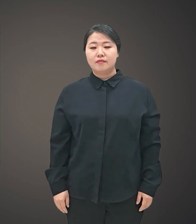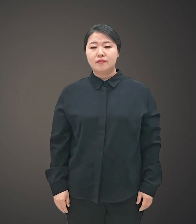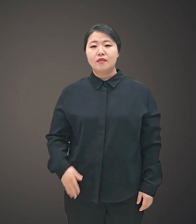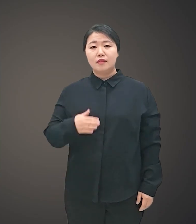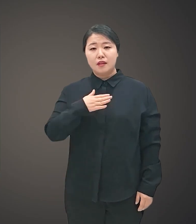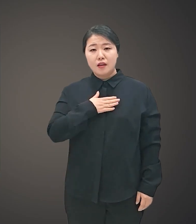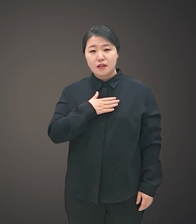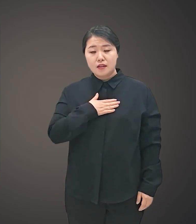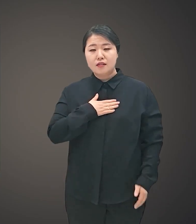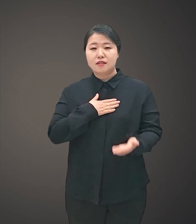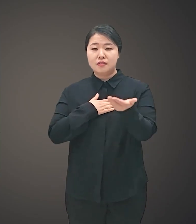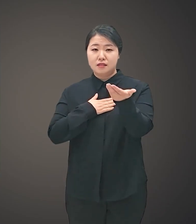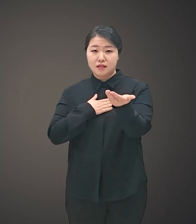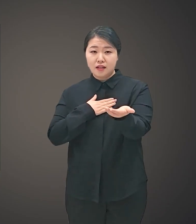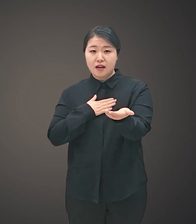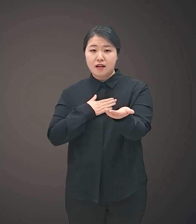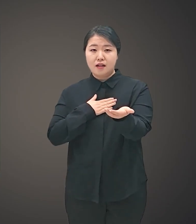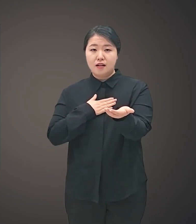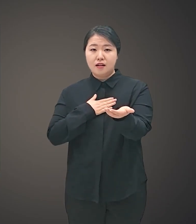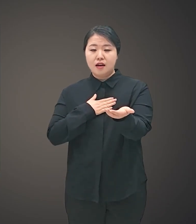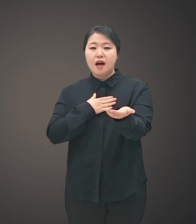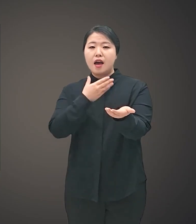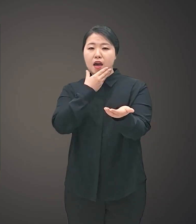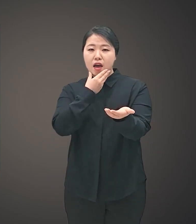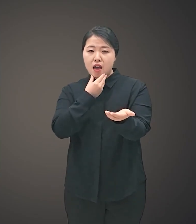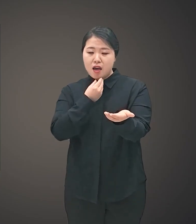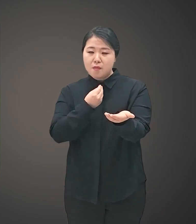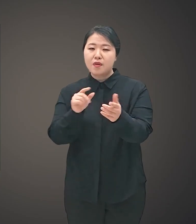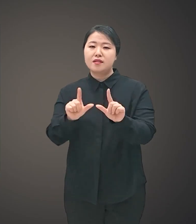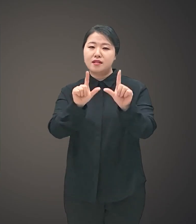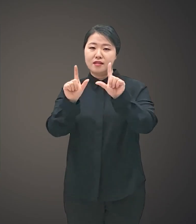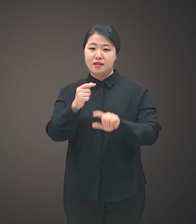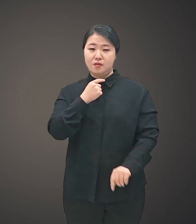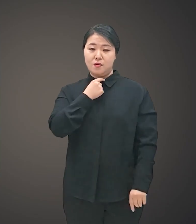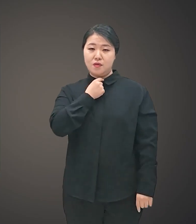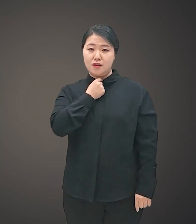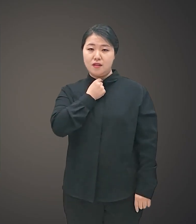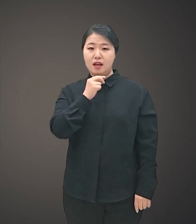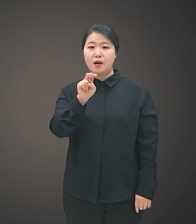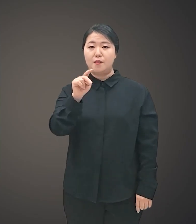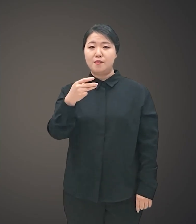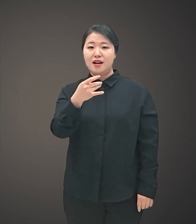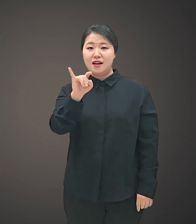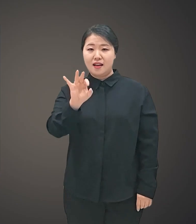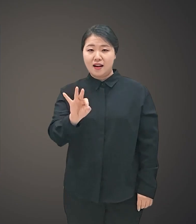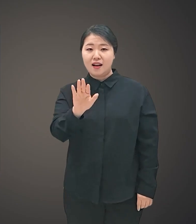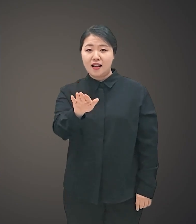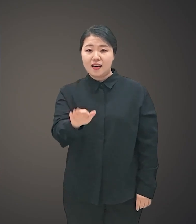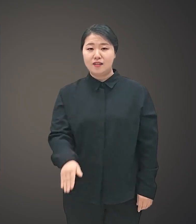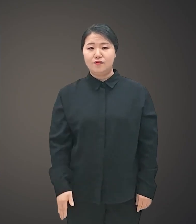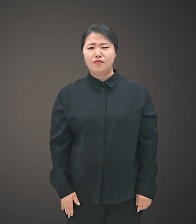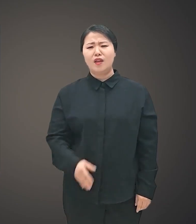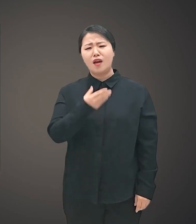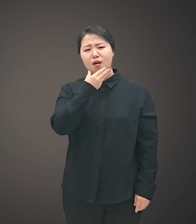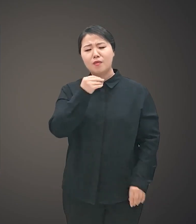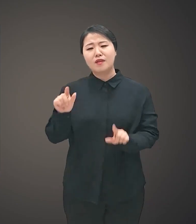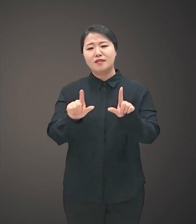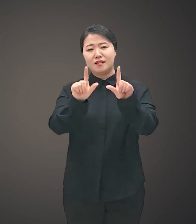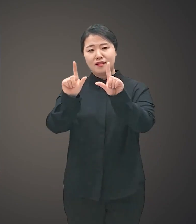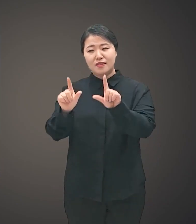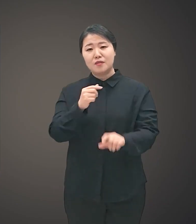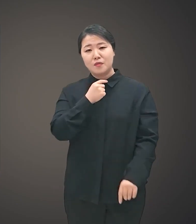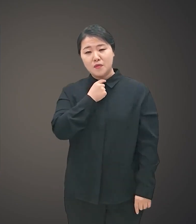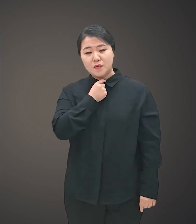나는 그냥 네가 행복하게 지냈으면 좋겠다. 말랭아, 행복하게 지냈으면